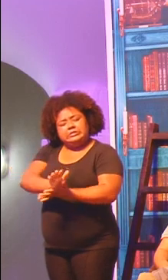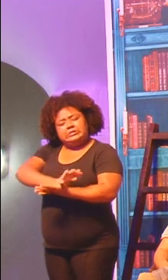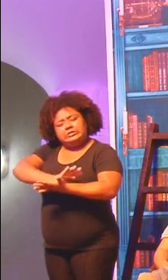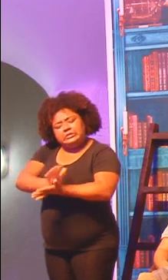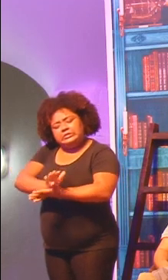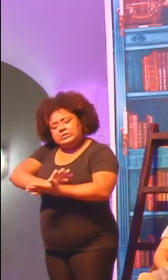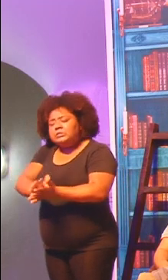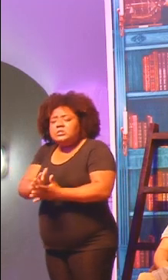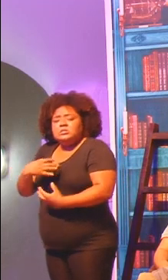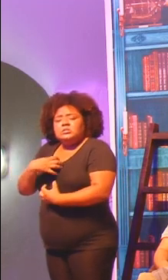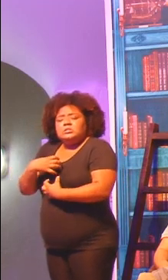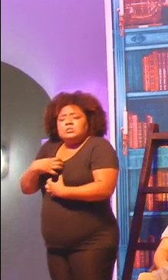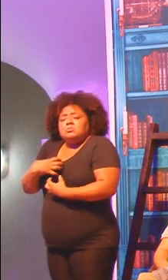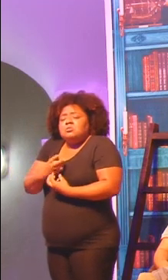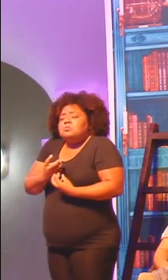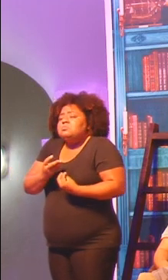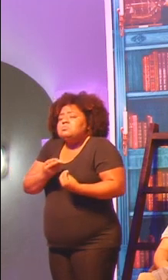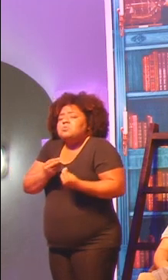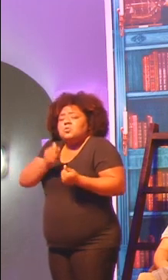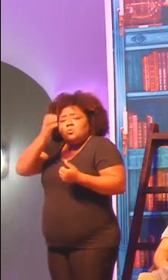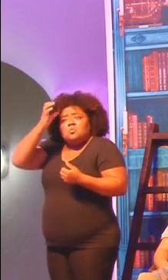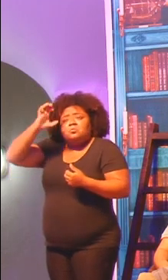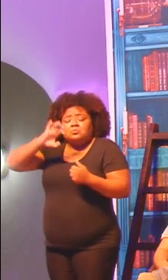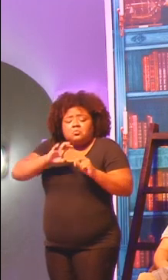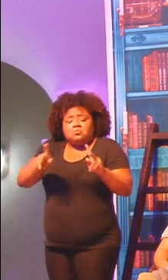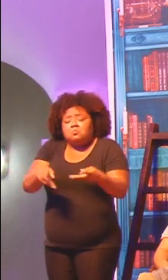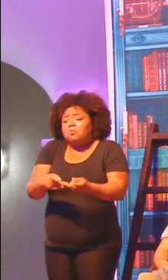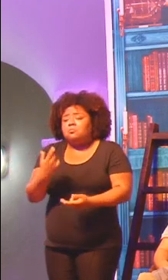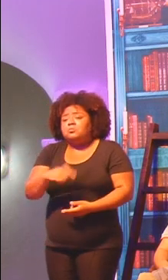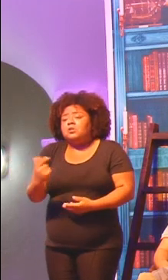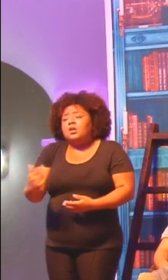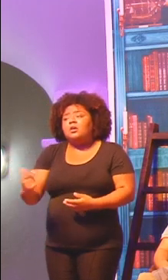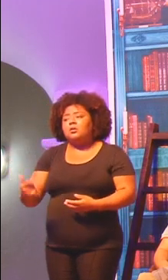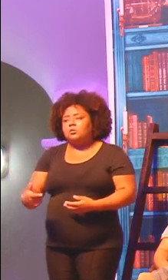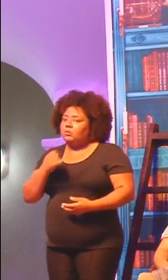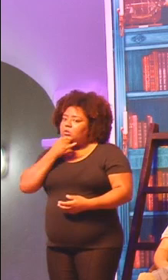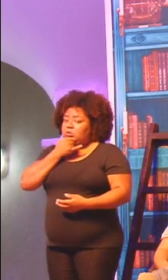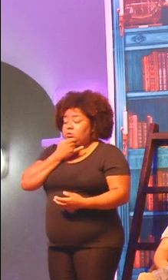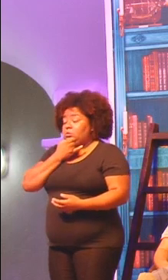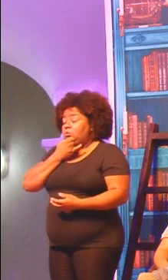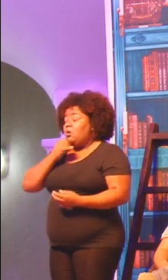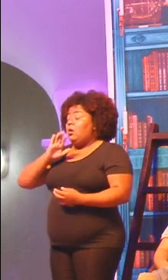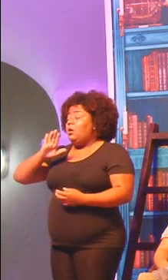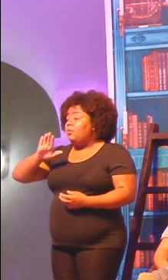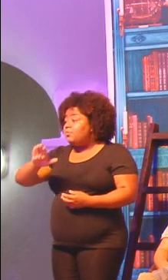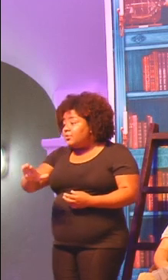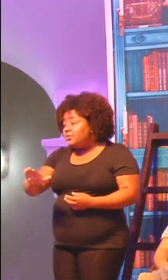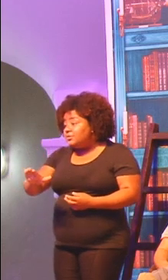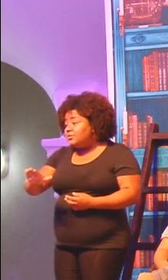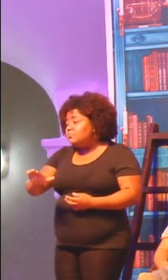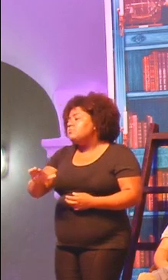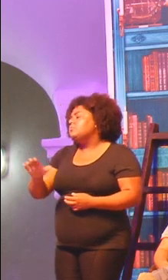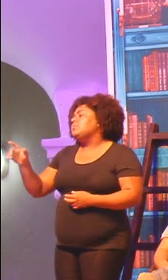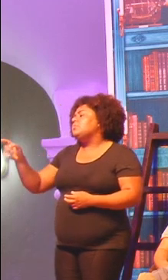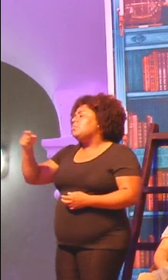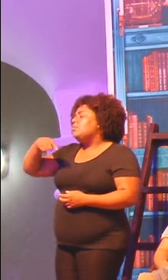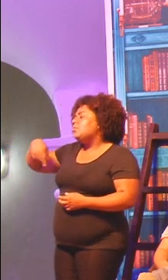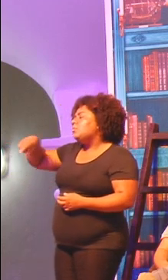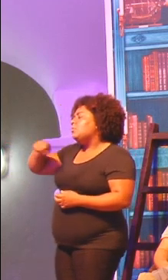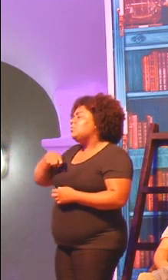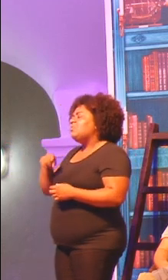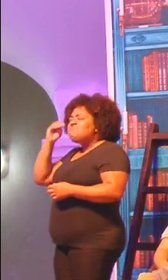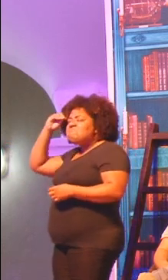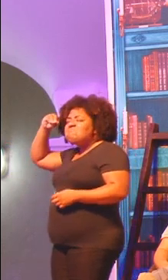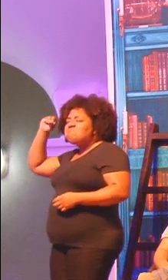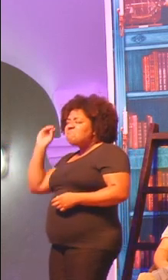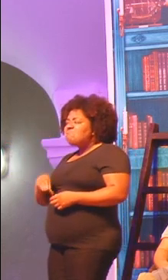de sensibilidade com a cultura e com o povo. Isso é uma tristeza, mas a gente não desiste, né? A